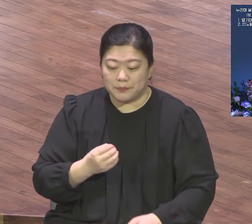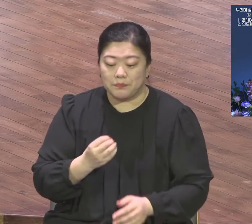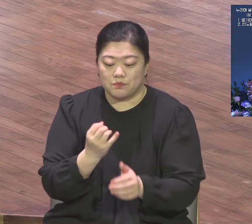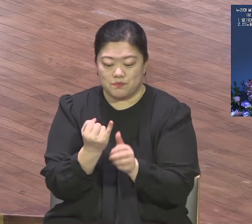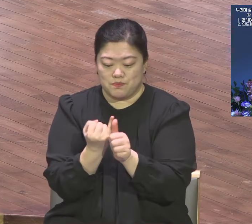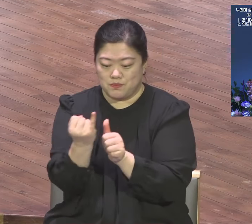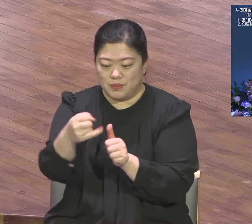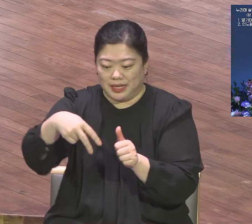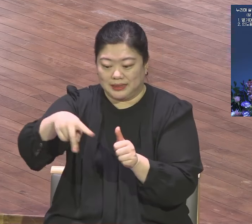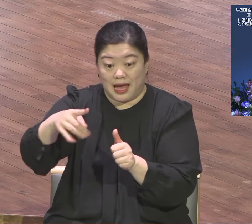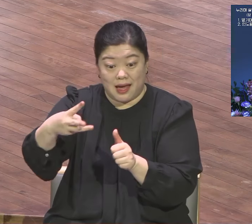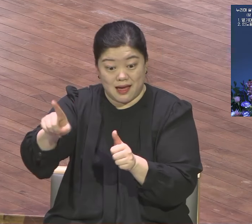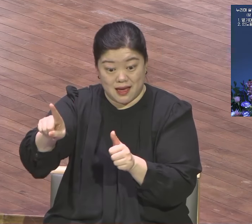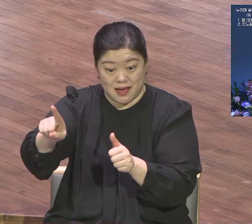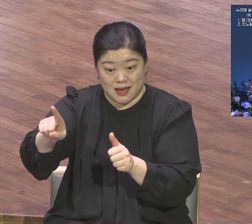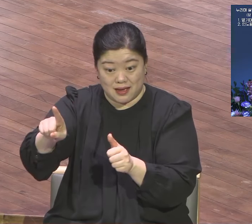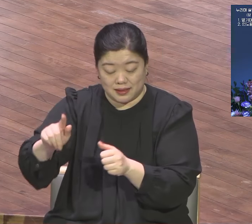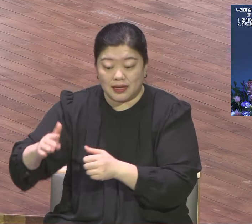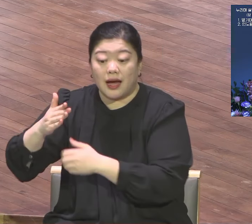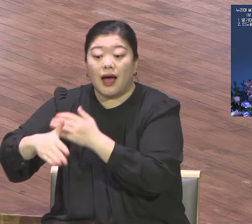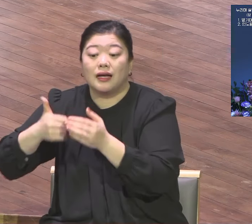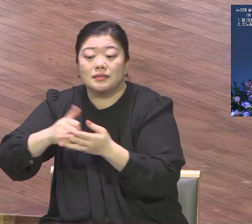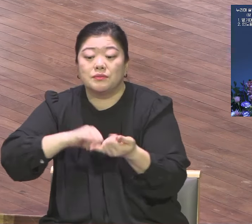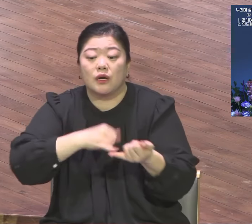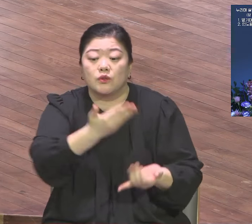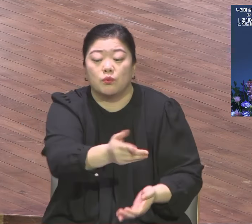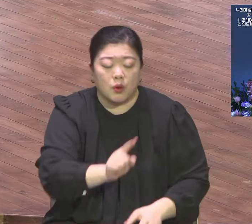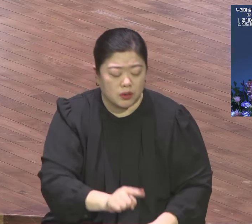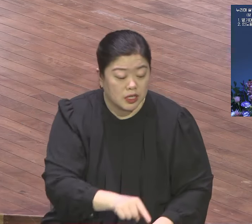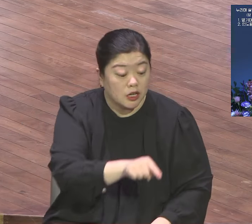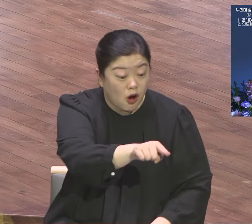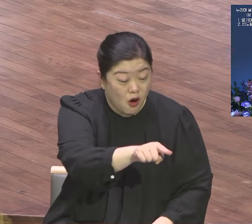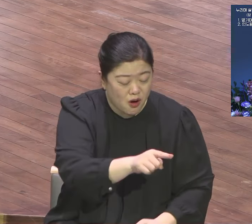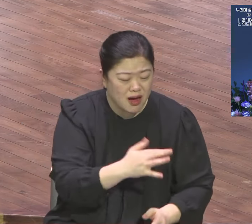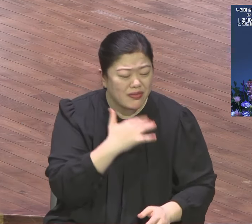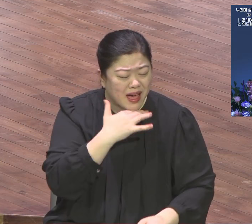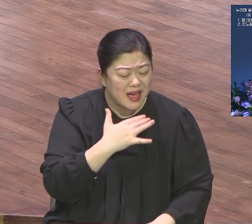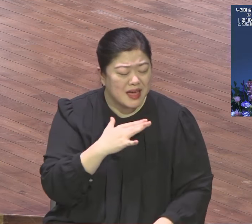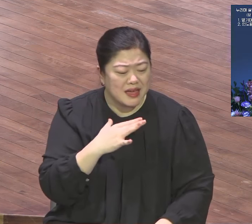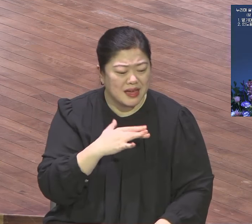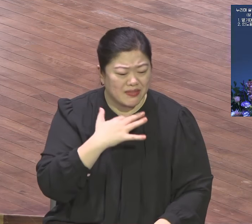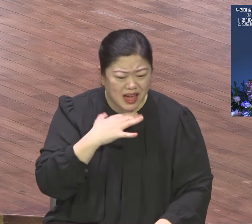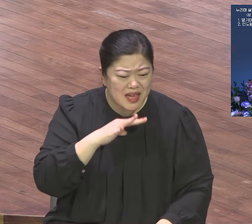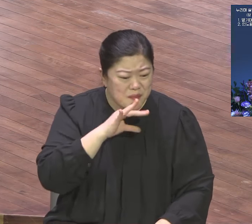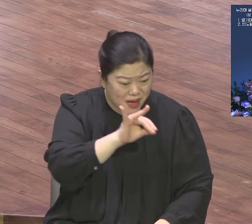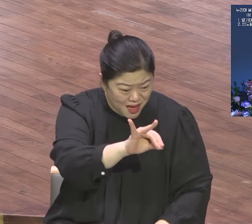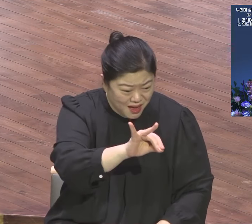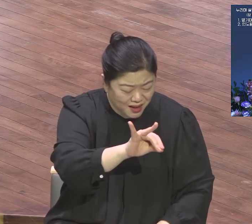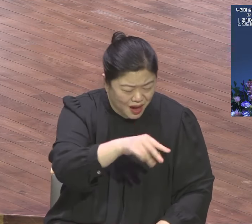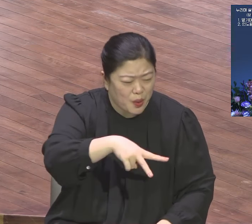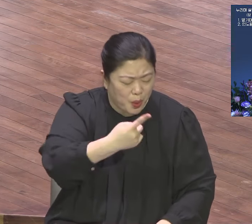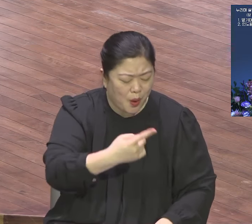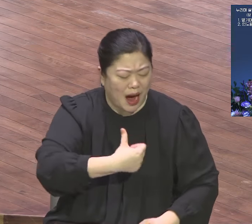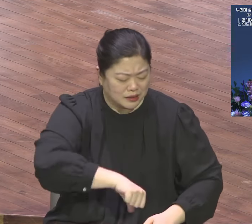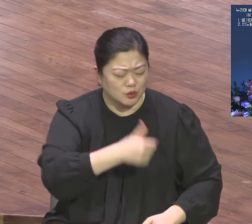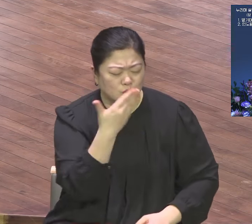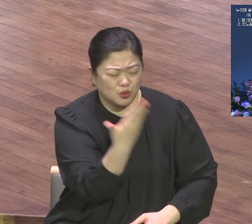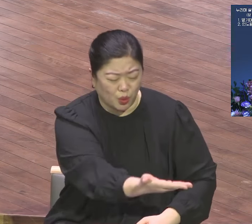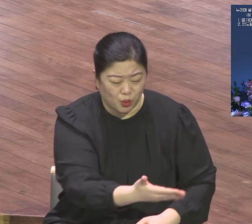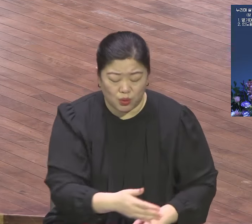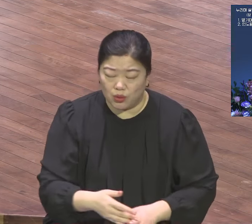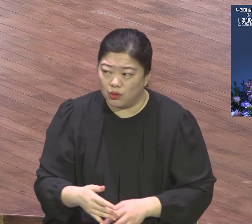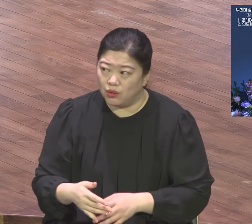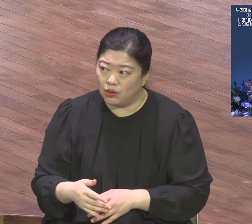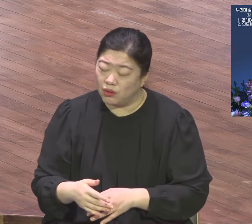보내주시는 기적을 행하시잖아요. 불가능을 가능케 하신 하나님이시. 자, 애굽에서 이스라엘